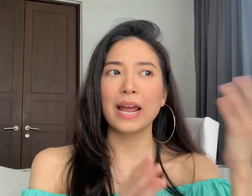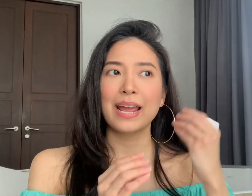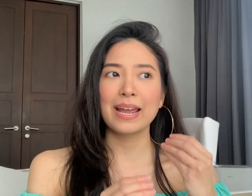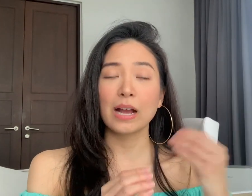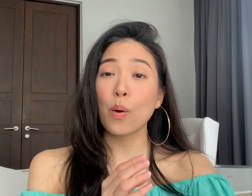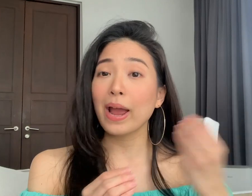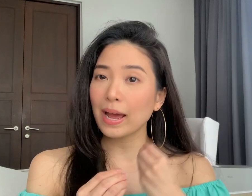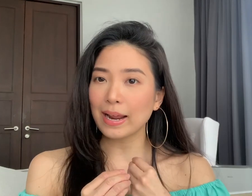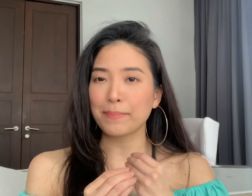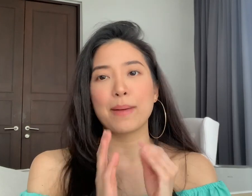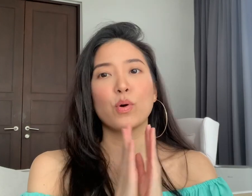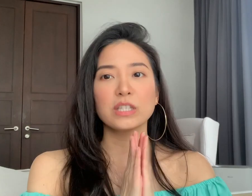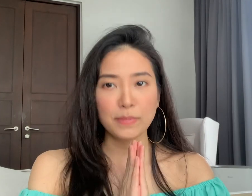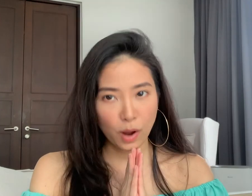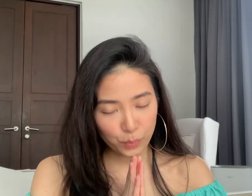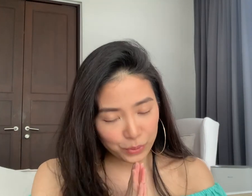conqu rituals